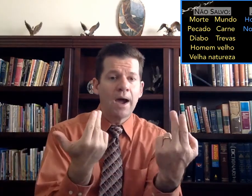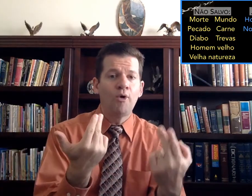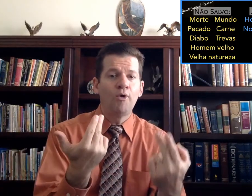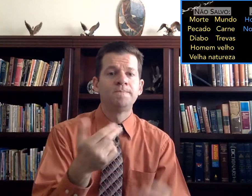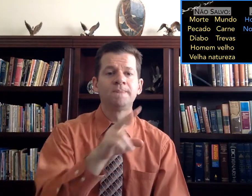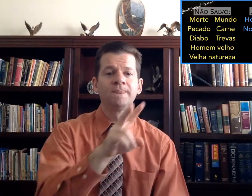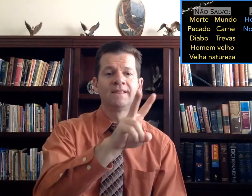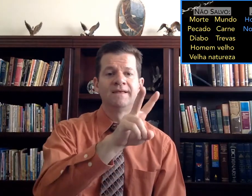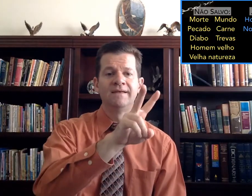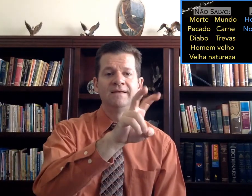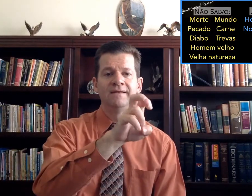igual